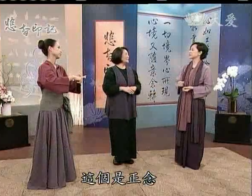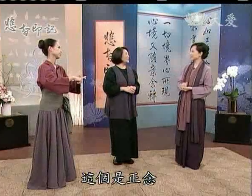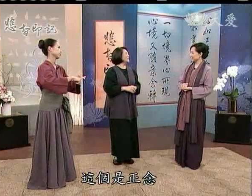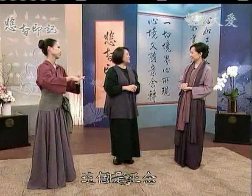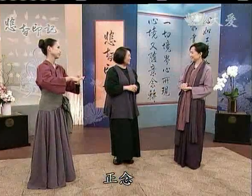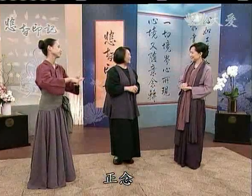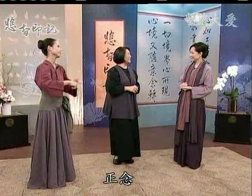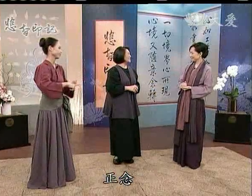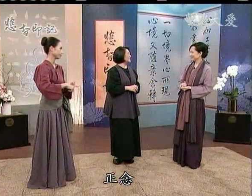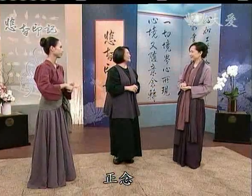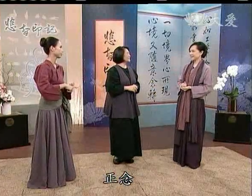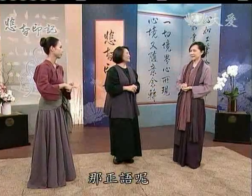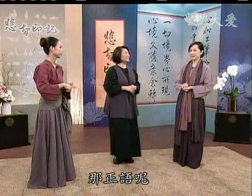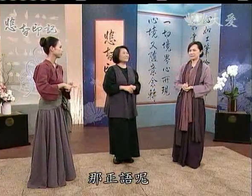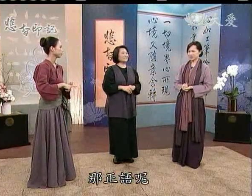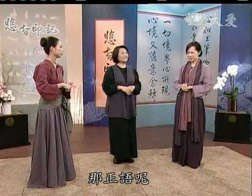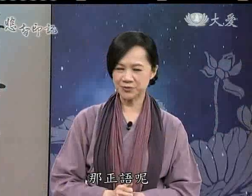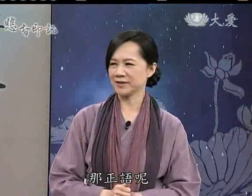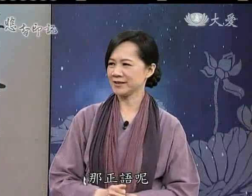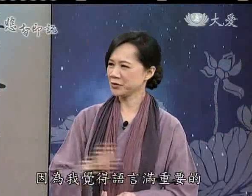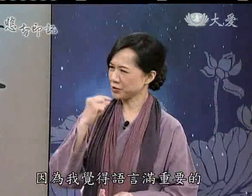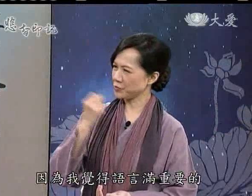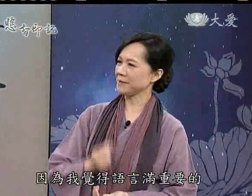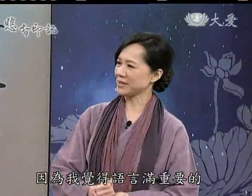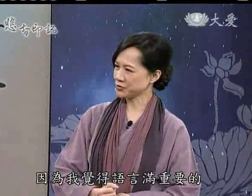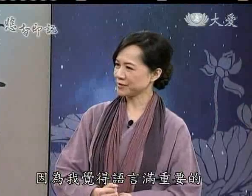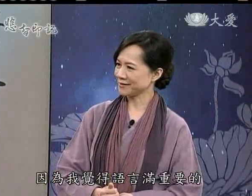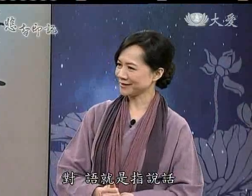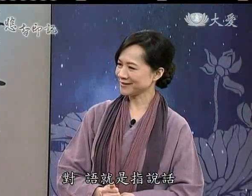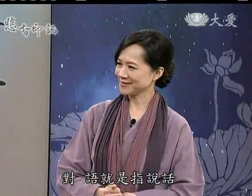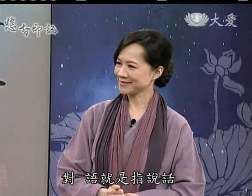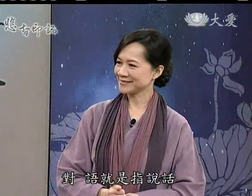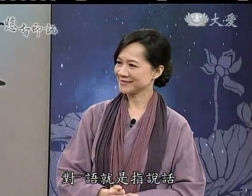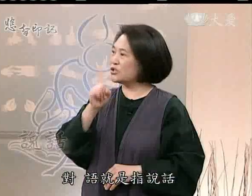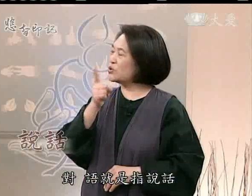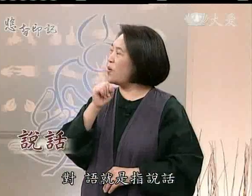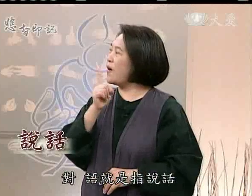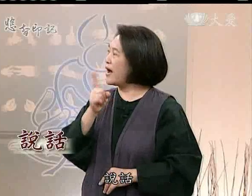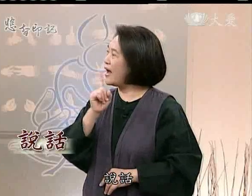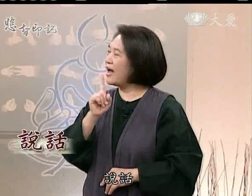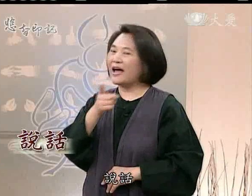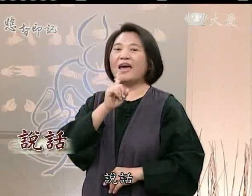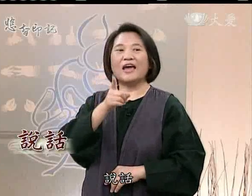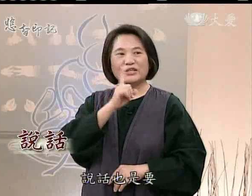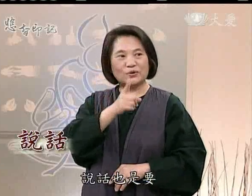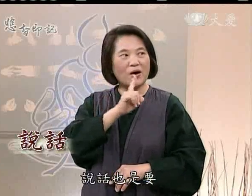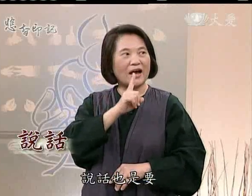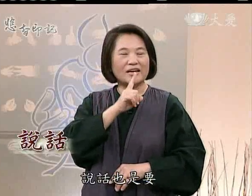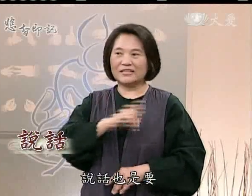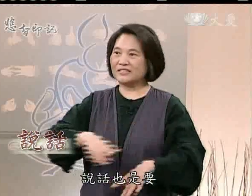正念 正念， 那正语呢？因为我觉得语言蛮重要的， 语就是指说话 说话 说话 说话也是